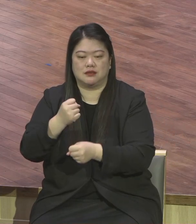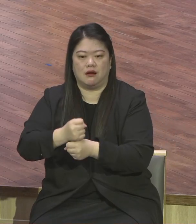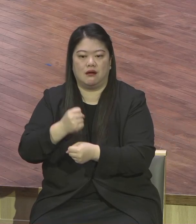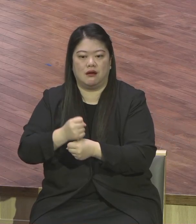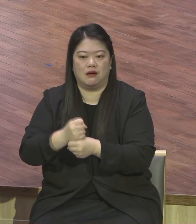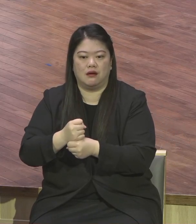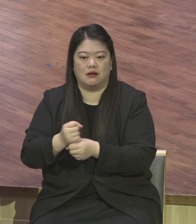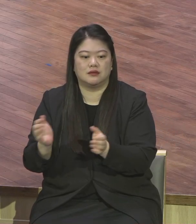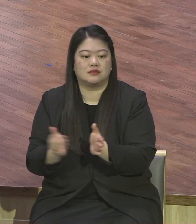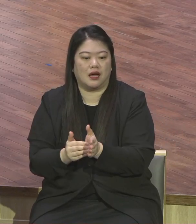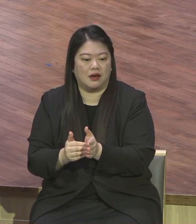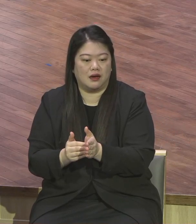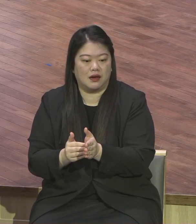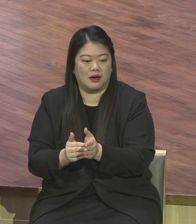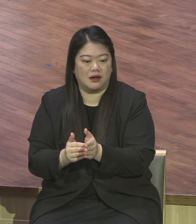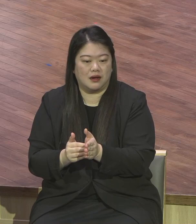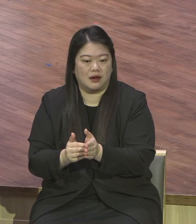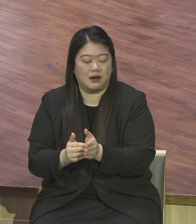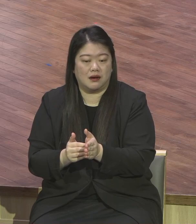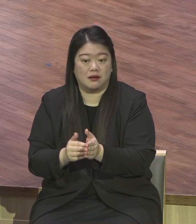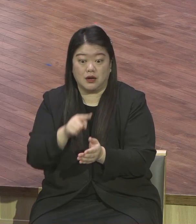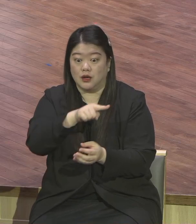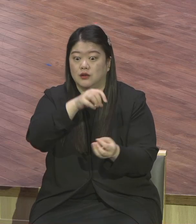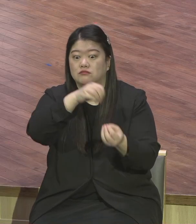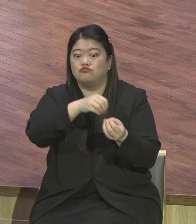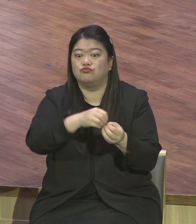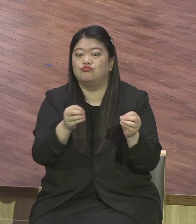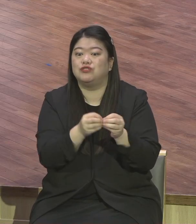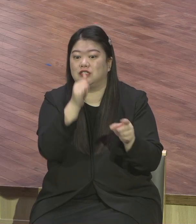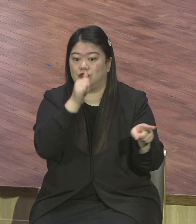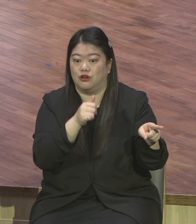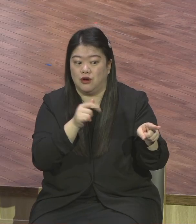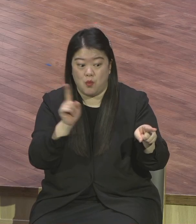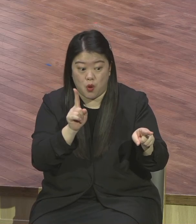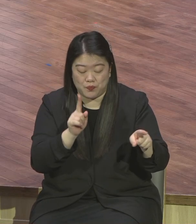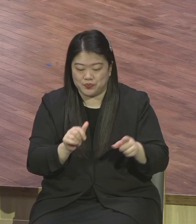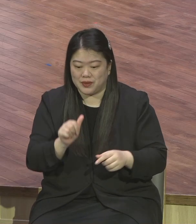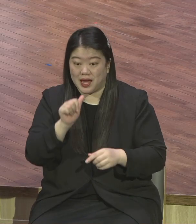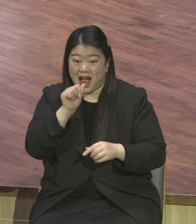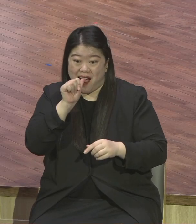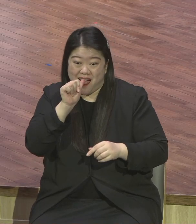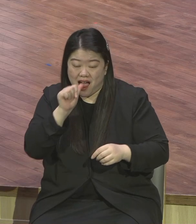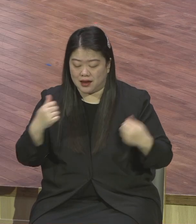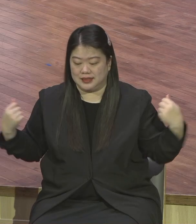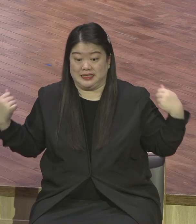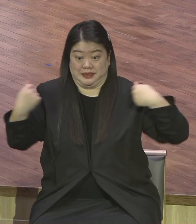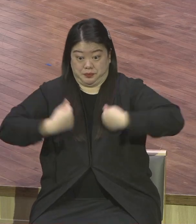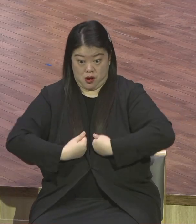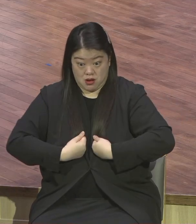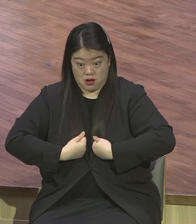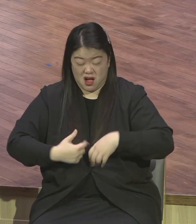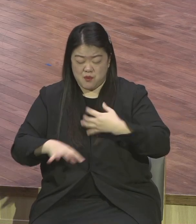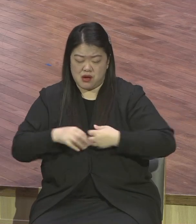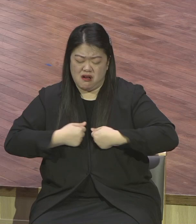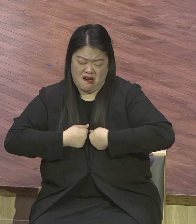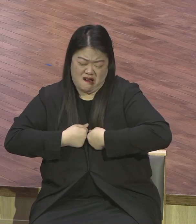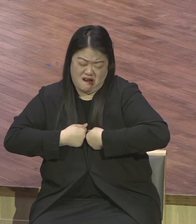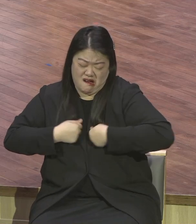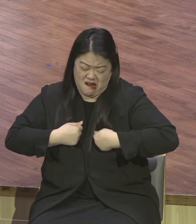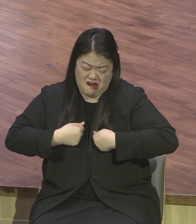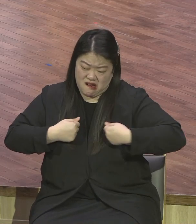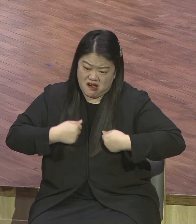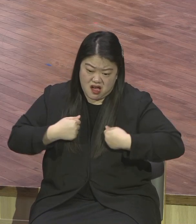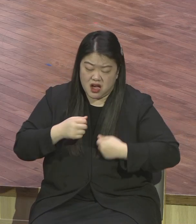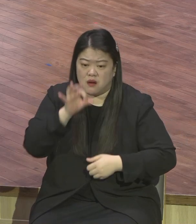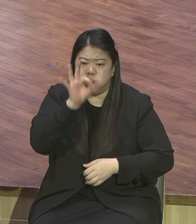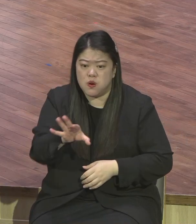그만큼 습관 중요합니다. 한번 각인된 습관 바꾸는 게 얼마나 힘드냐.